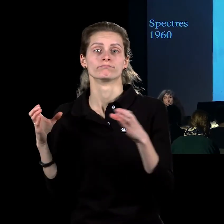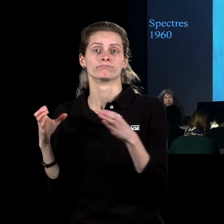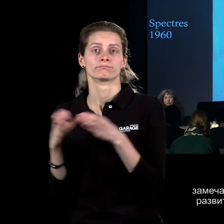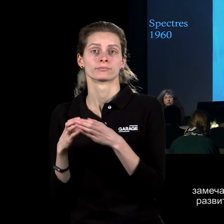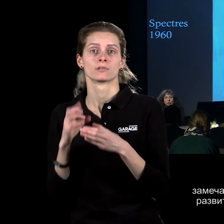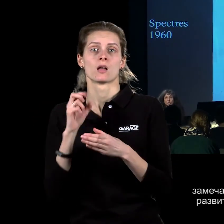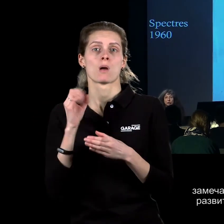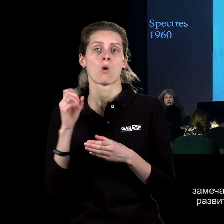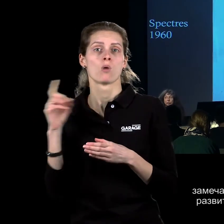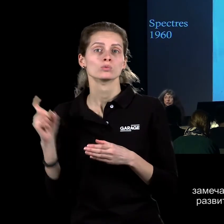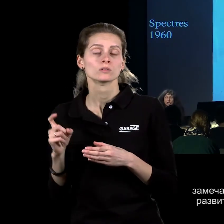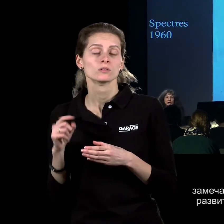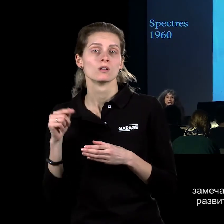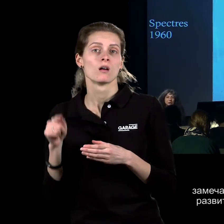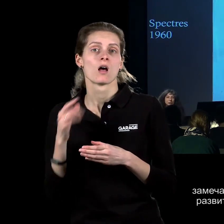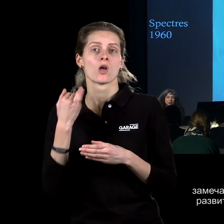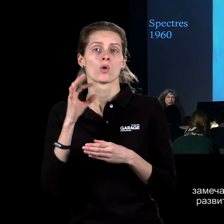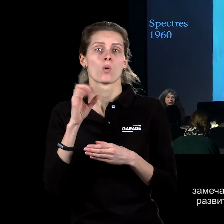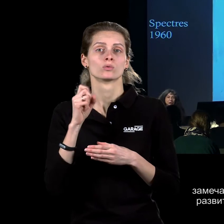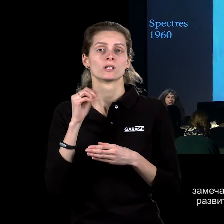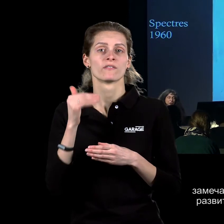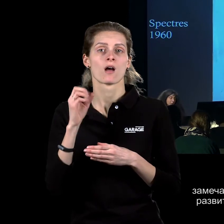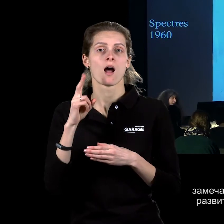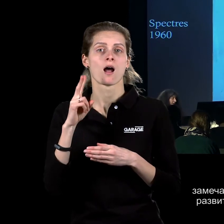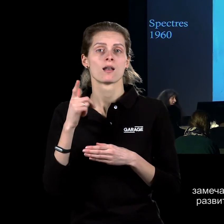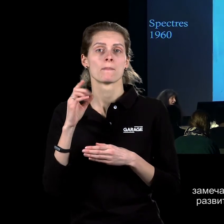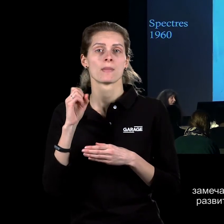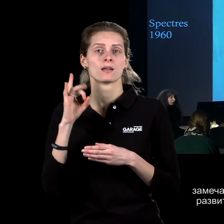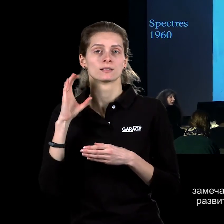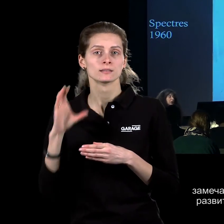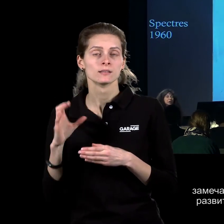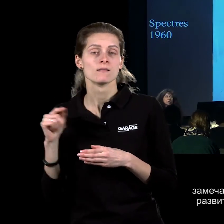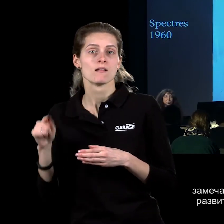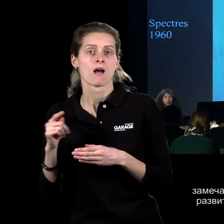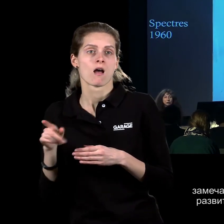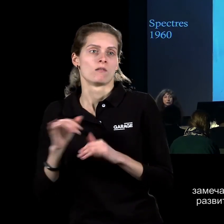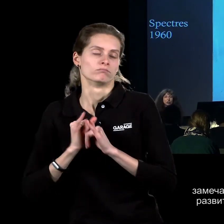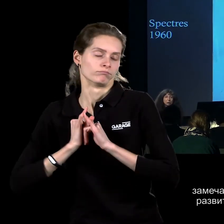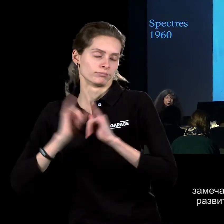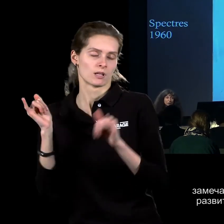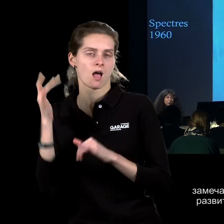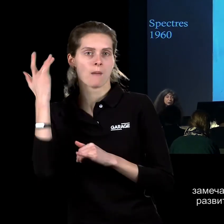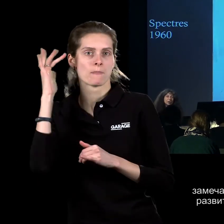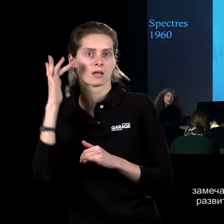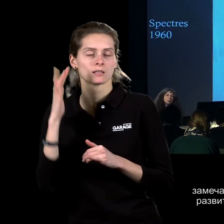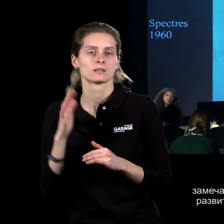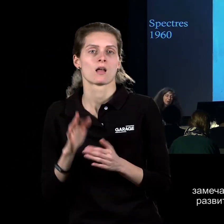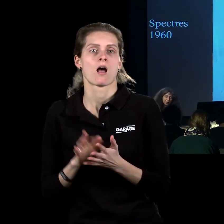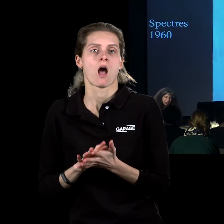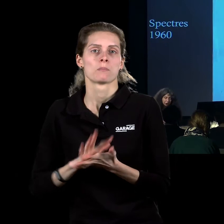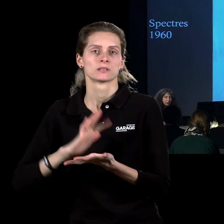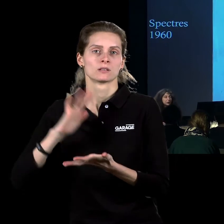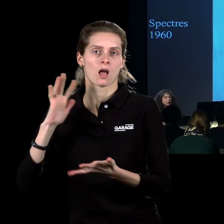Альберс, замечательный абстракционист, определивший во многом развитие американского абстрактного